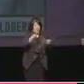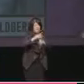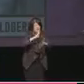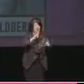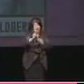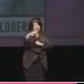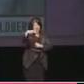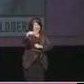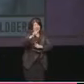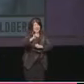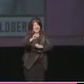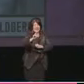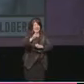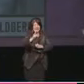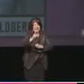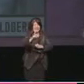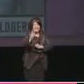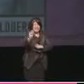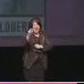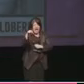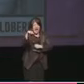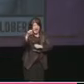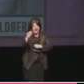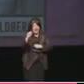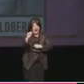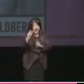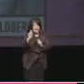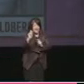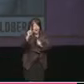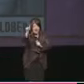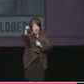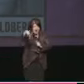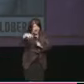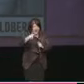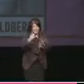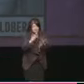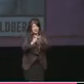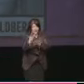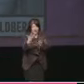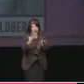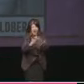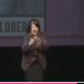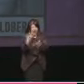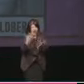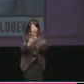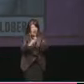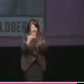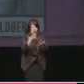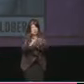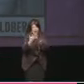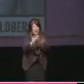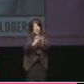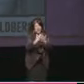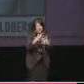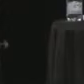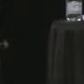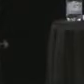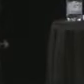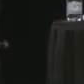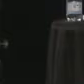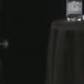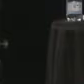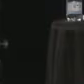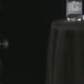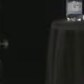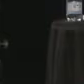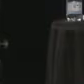sa per esperienza personale come tutto quanto è iniziato che verrà a raccontarci Danny Goldberg la scena di Seattle è lo spirito di